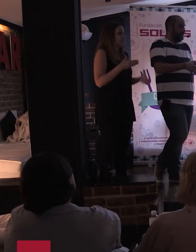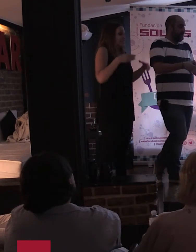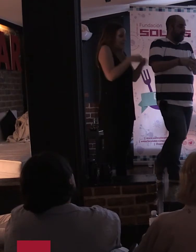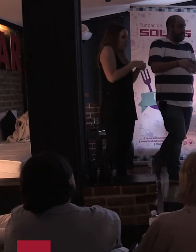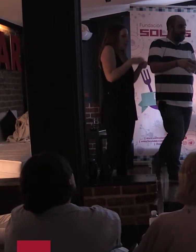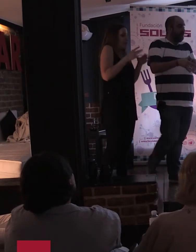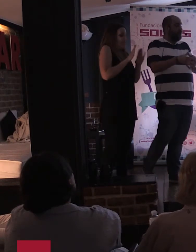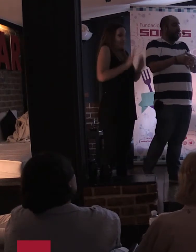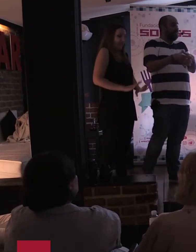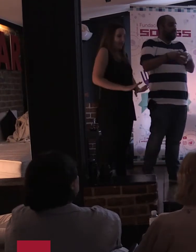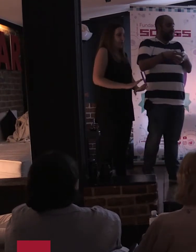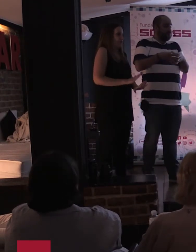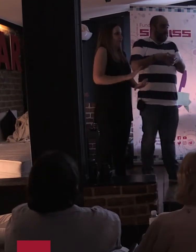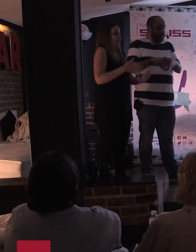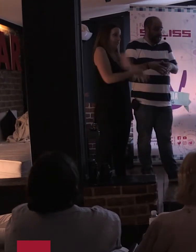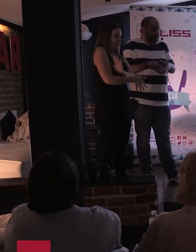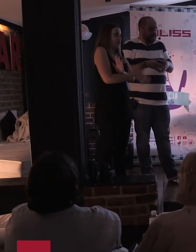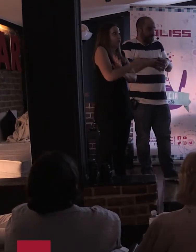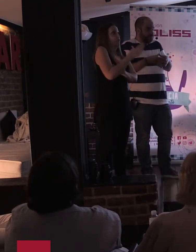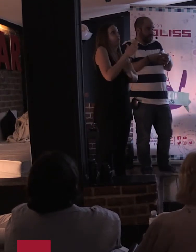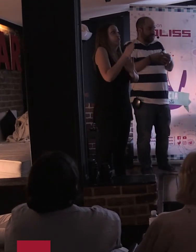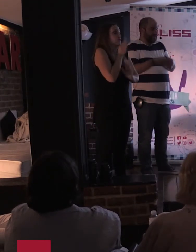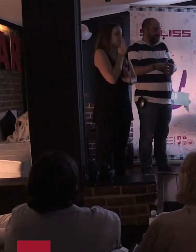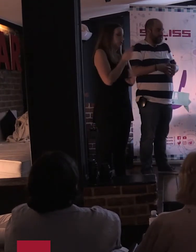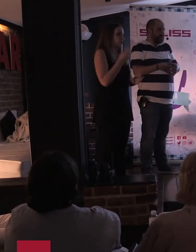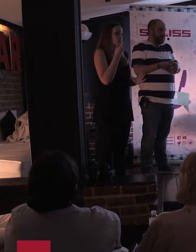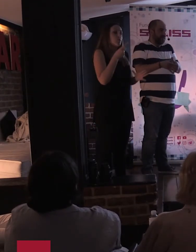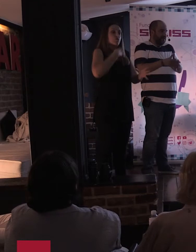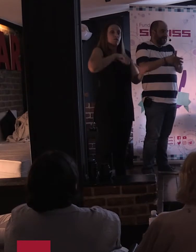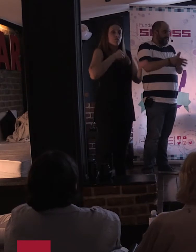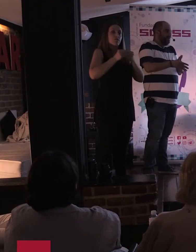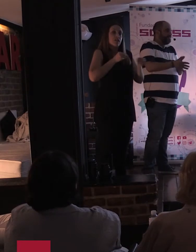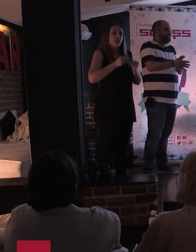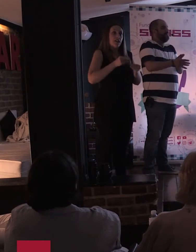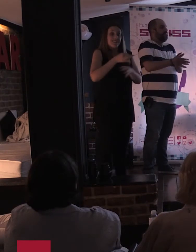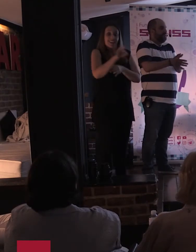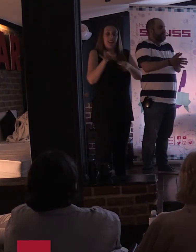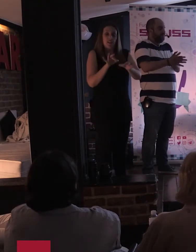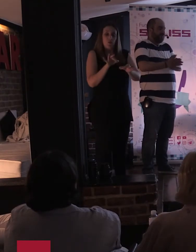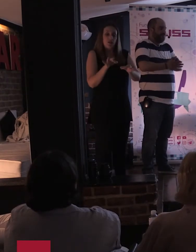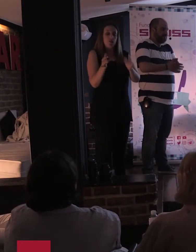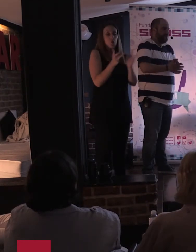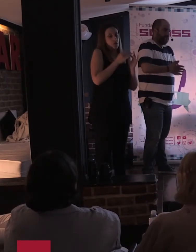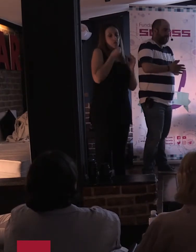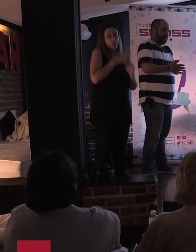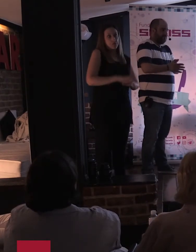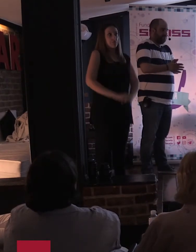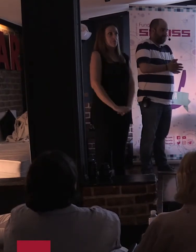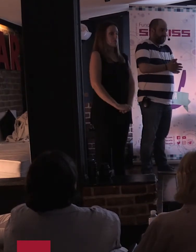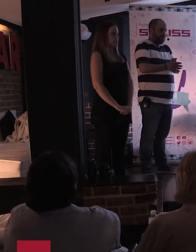definitivo. Ahora mismo lo único que necesitamos hacer es que nuestros materiales y las células se lleven bien el tiempo que dura el